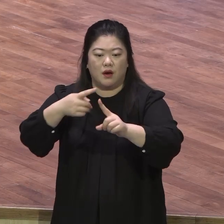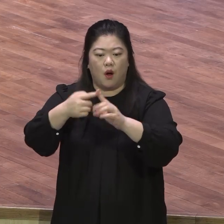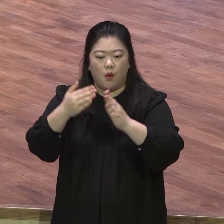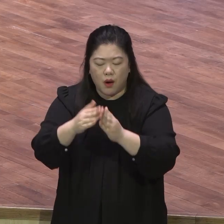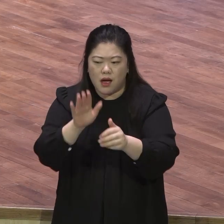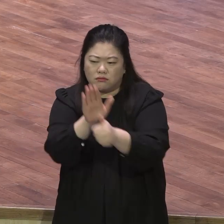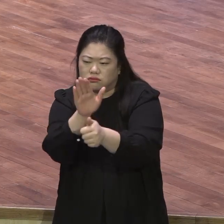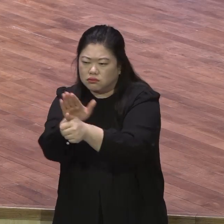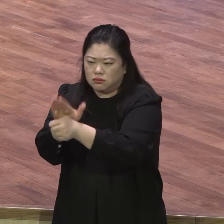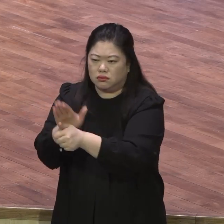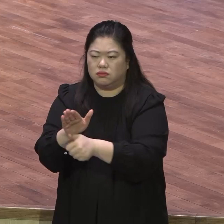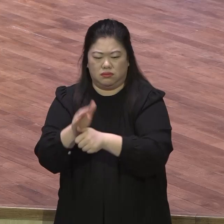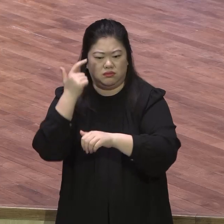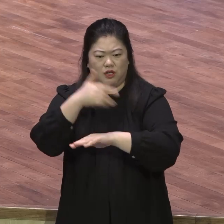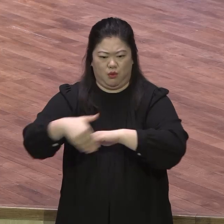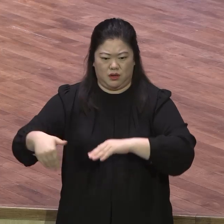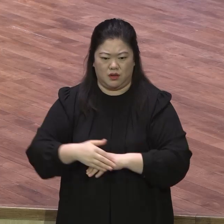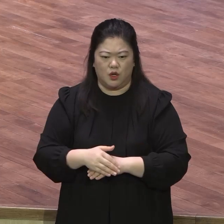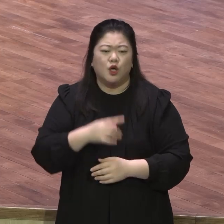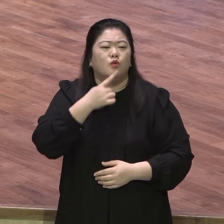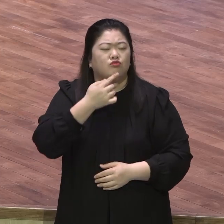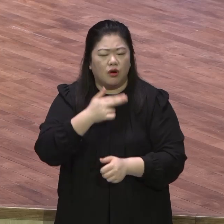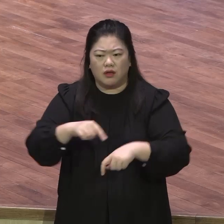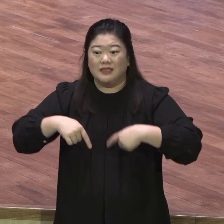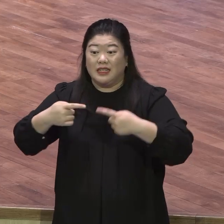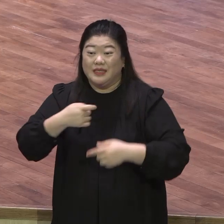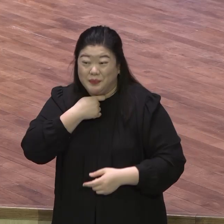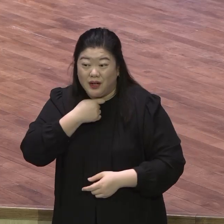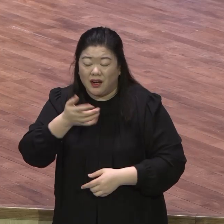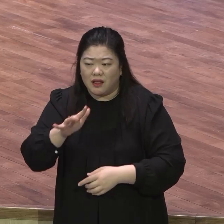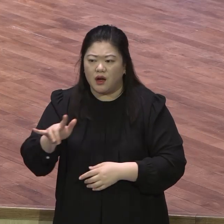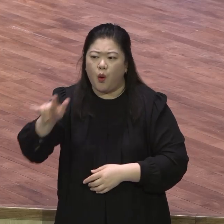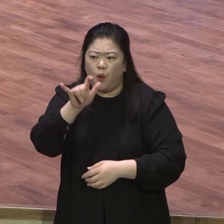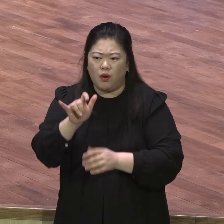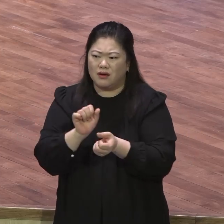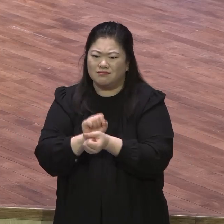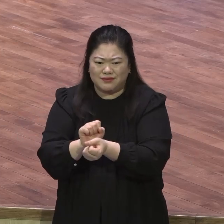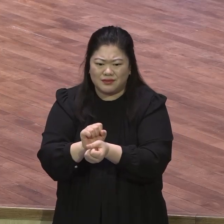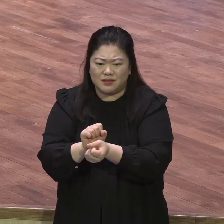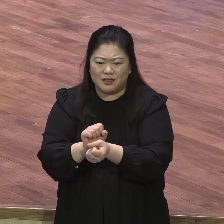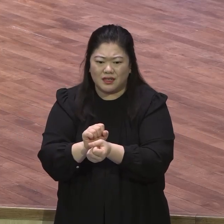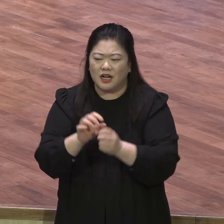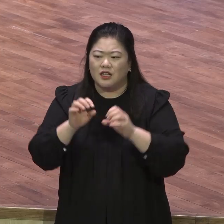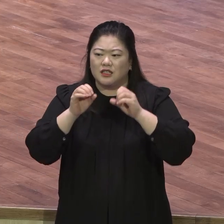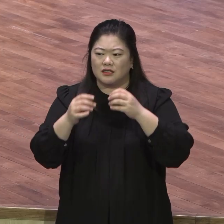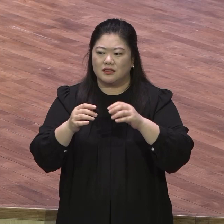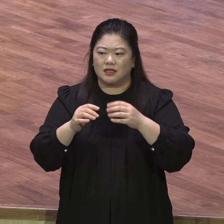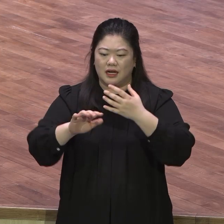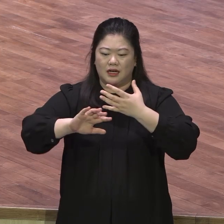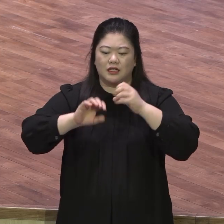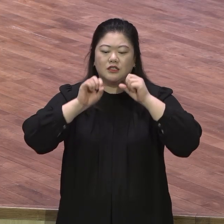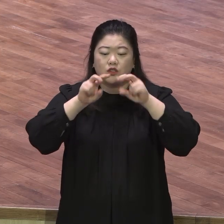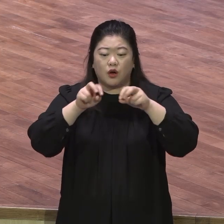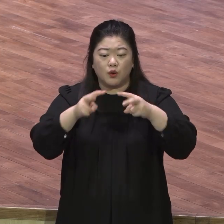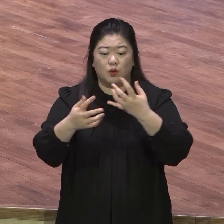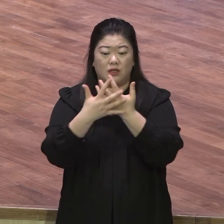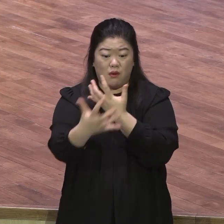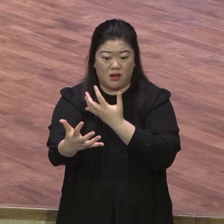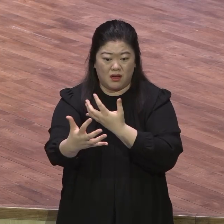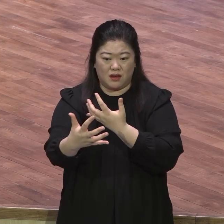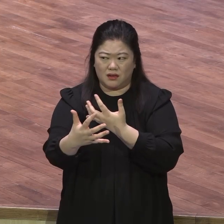올해는 뭐 코로나19로 인해서 외국에서 못 들어오니까 성교 대회를 못합니다 우리 본부에서는